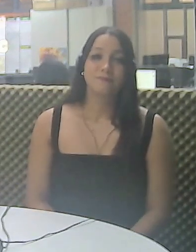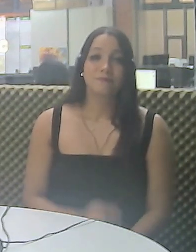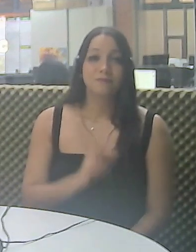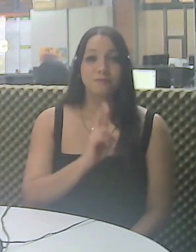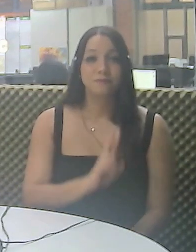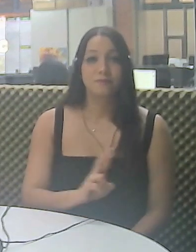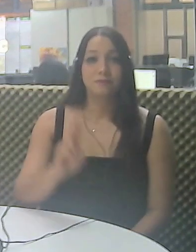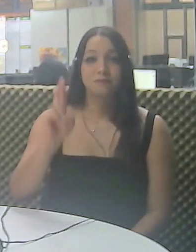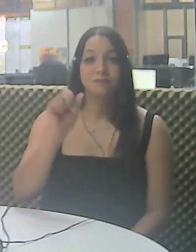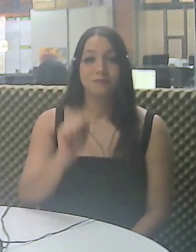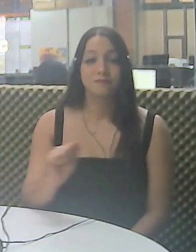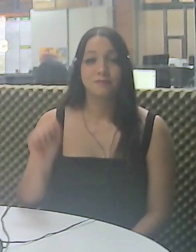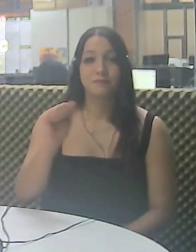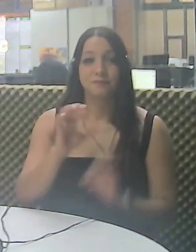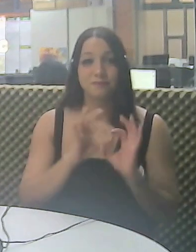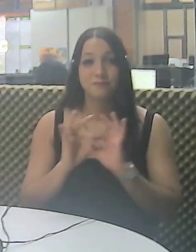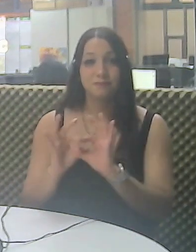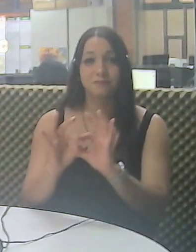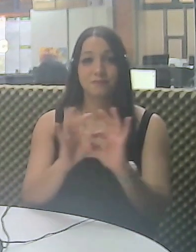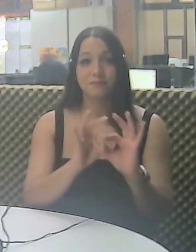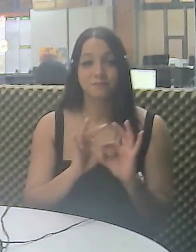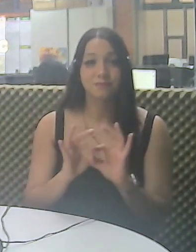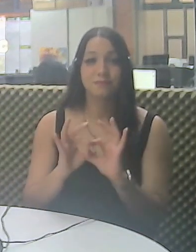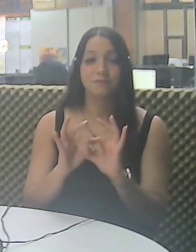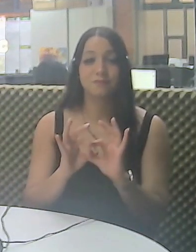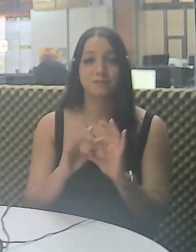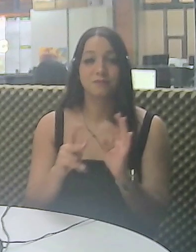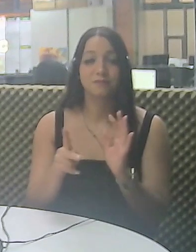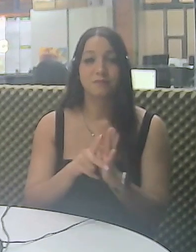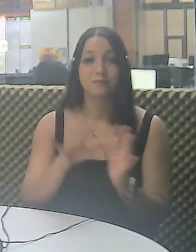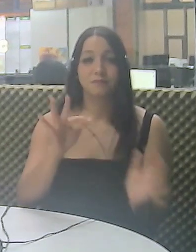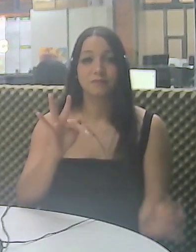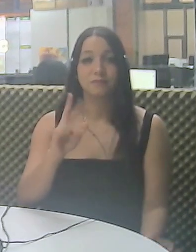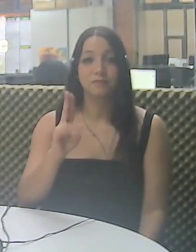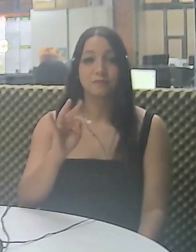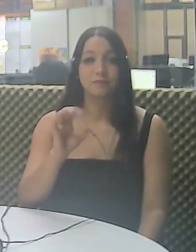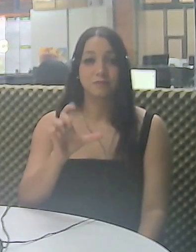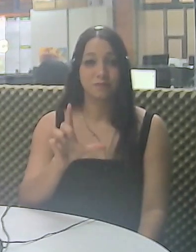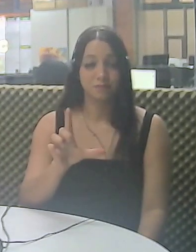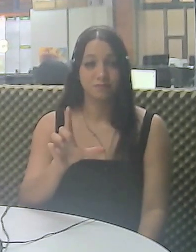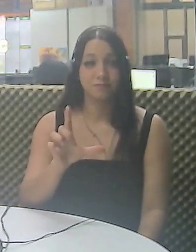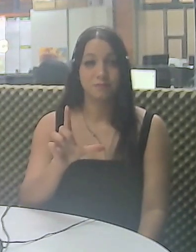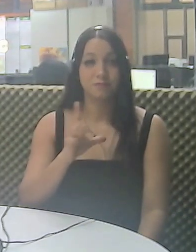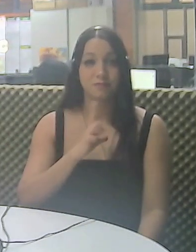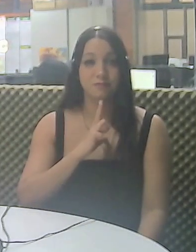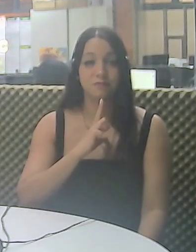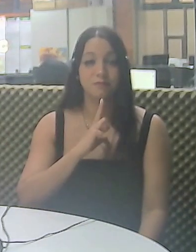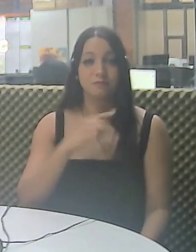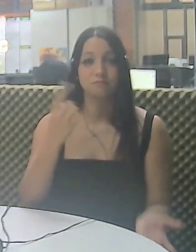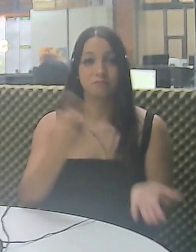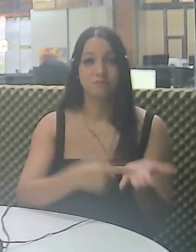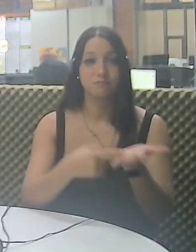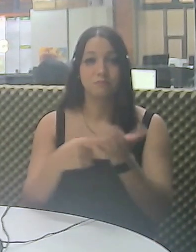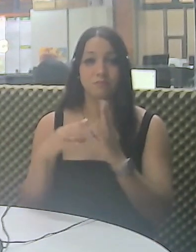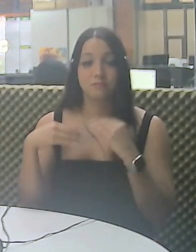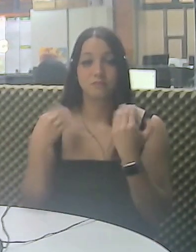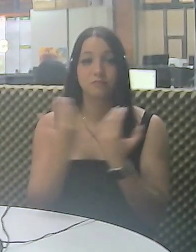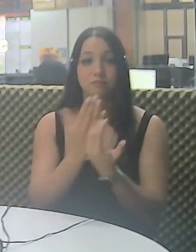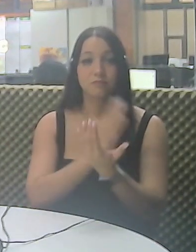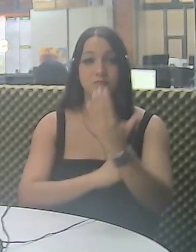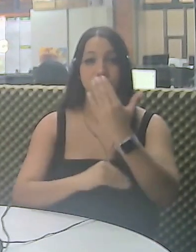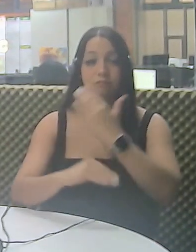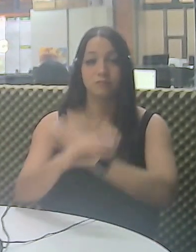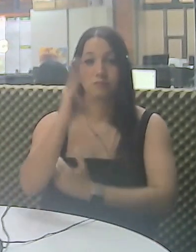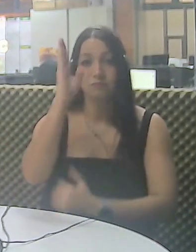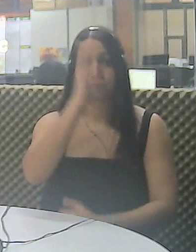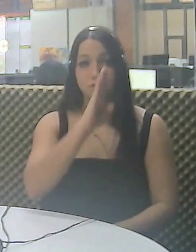Representantes de associações parceiras da Fundação Uberlandense do Turismo, Esporte e Lazer, a FUTEL, foram convocados pelo Comitê Paralímpico Brasileiro